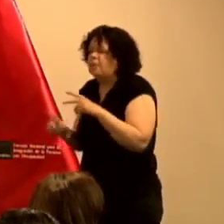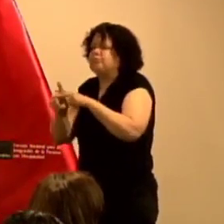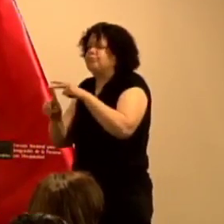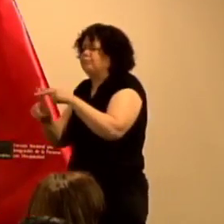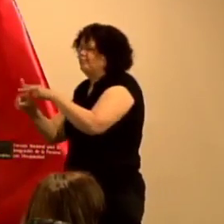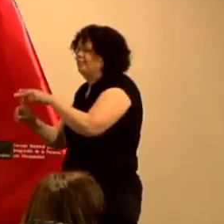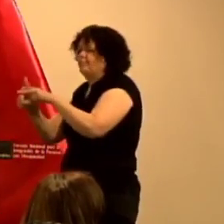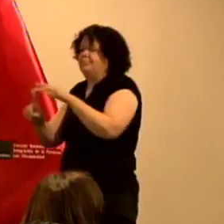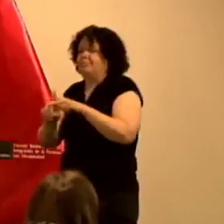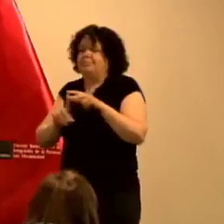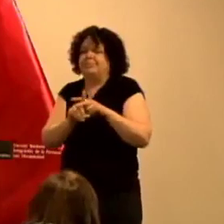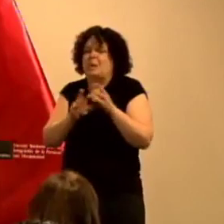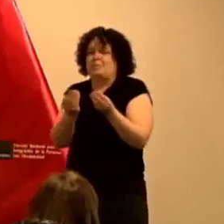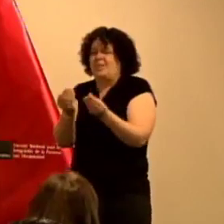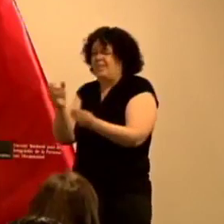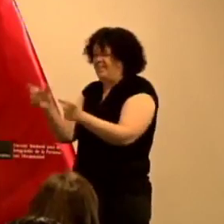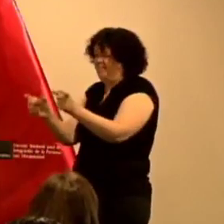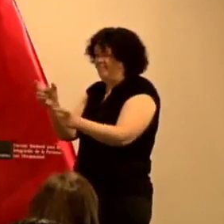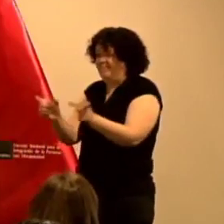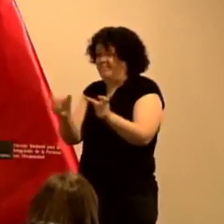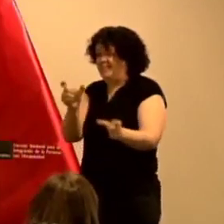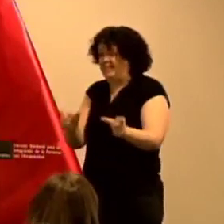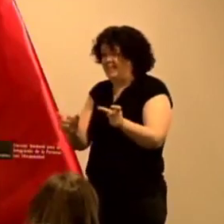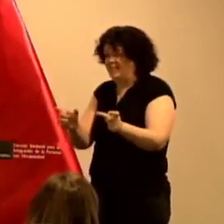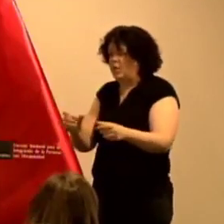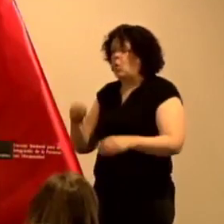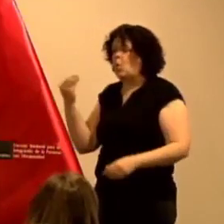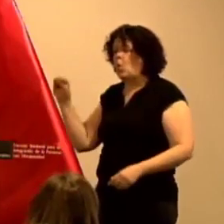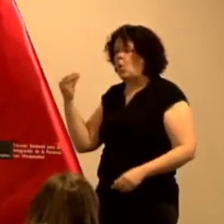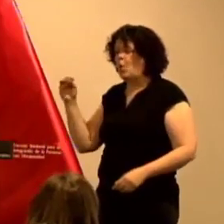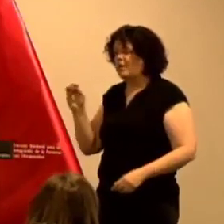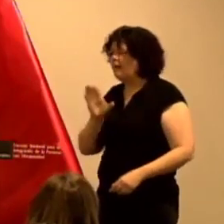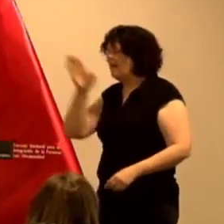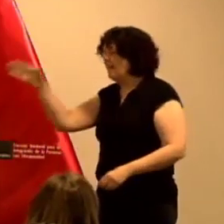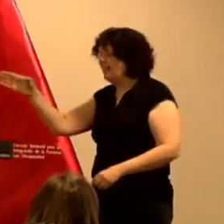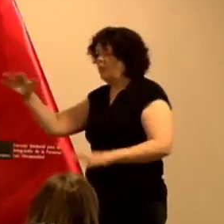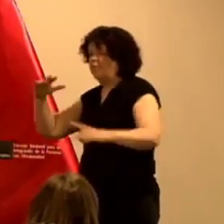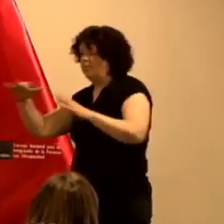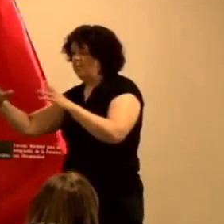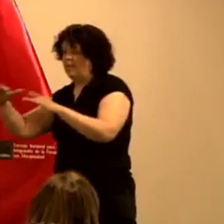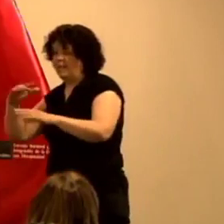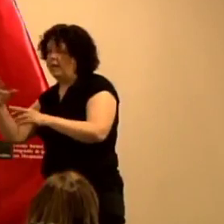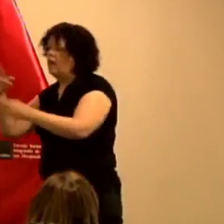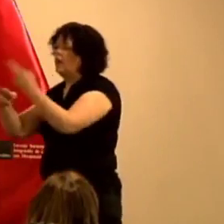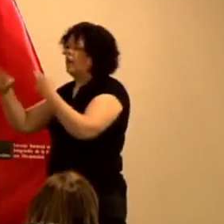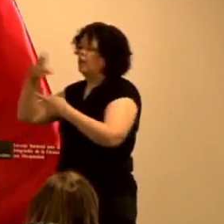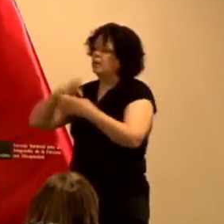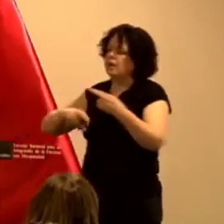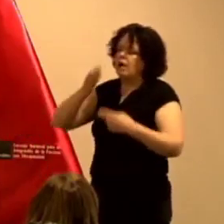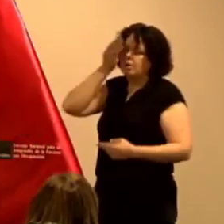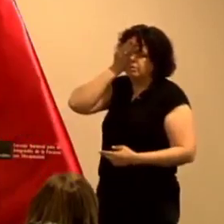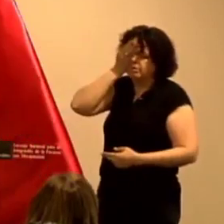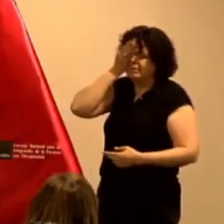de pronto una cantidad enorme de personas jóvenes que habían ido a la guerra, ¿no? Sin un brazo, sin un ojo,